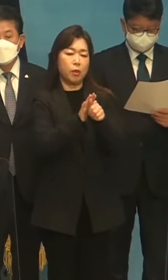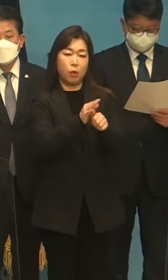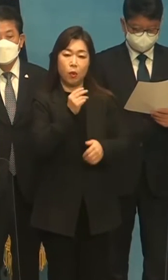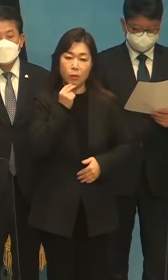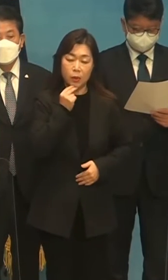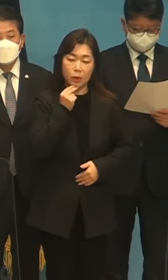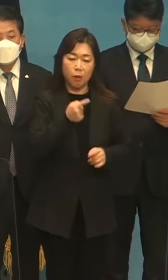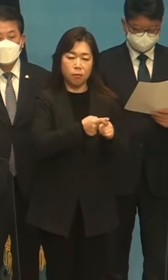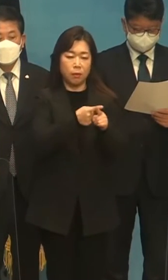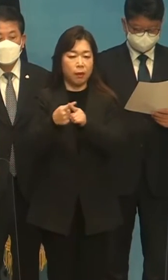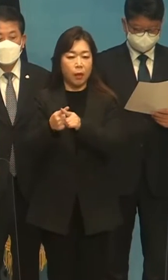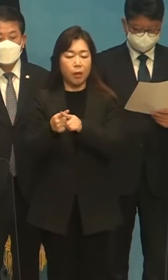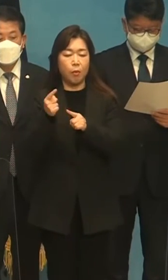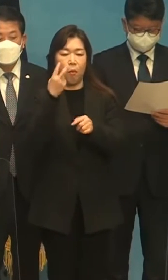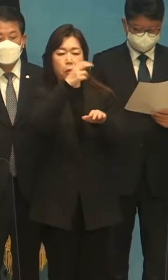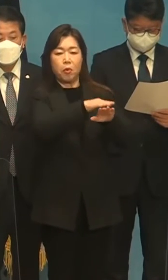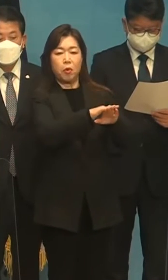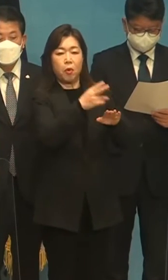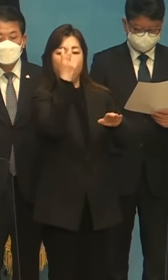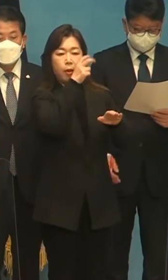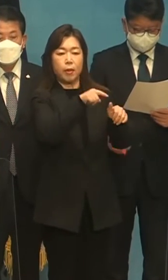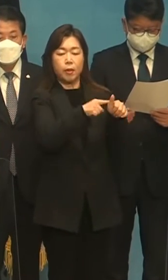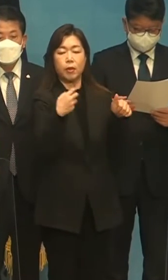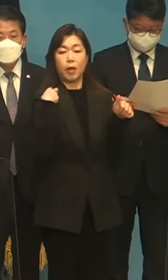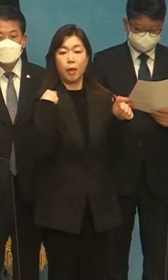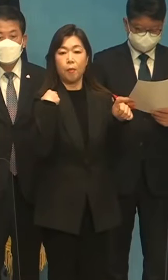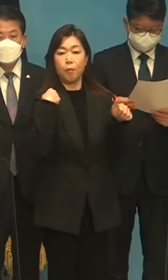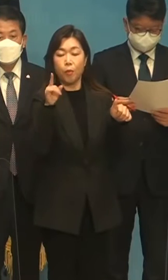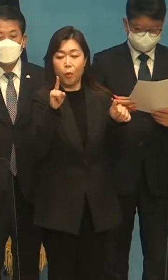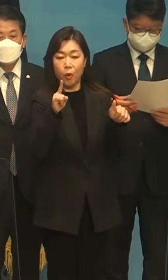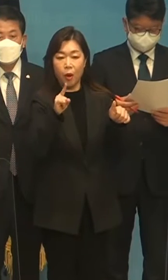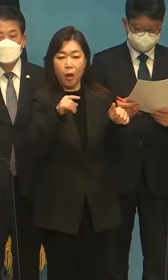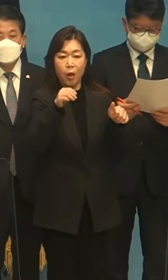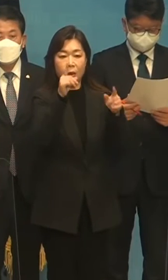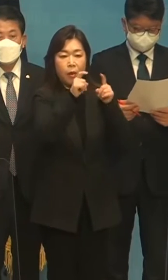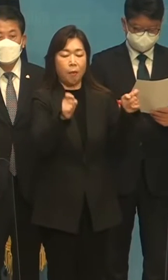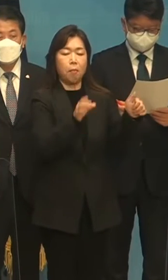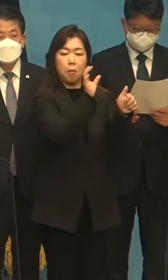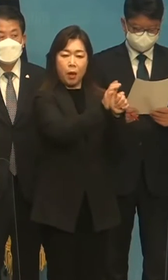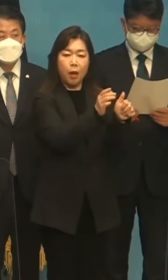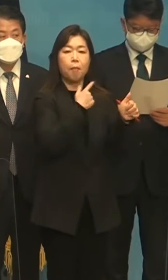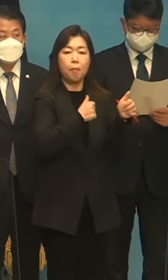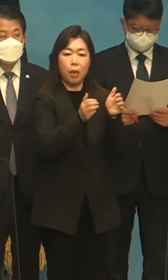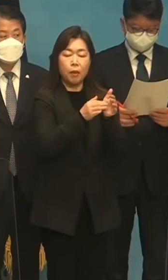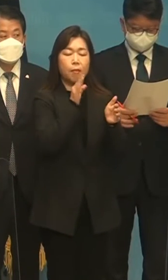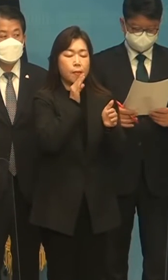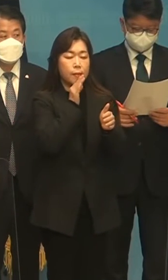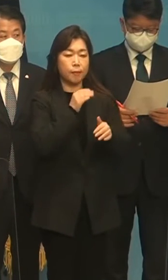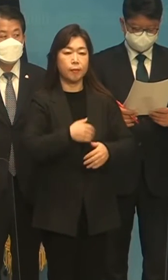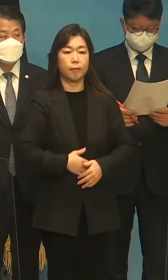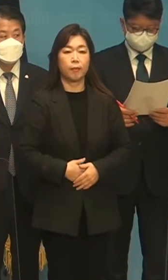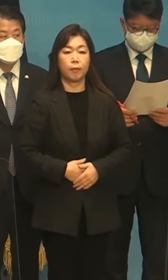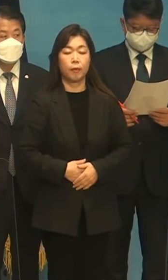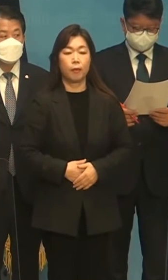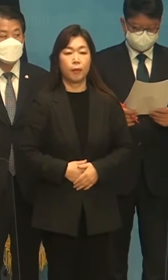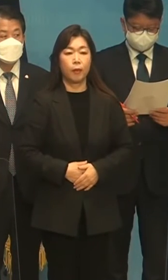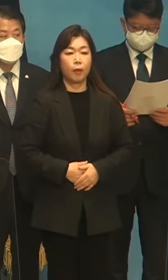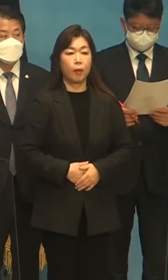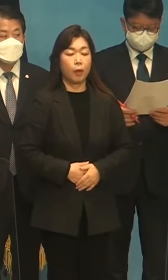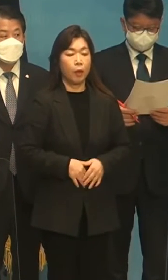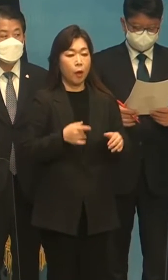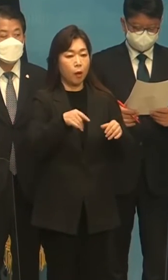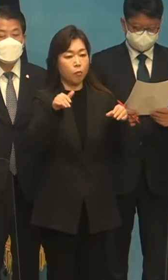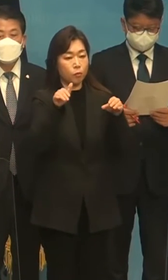없이 일방적으로 그 보존 관리의 책임을 전통사찰에 떠넘겨 왔음을 부인할 수가 없다. 일례로